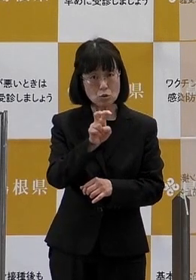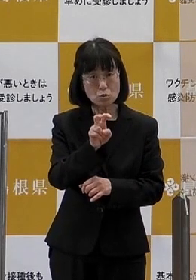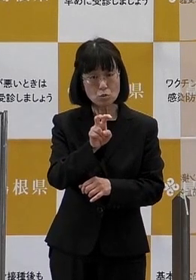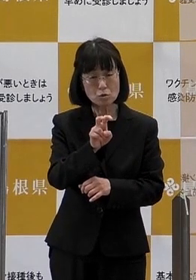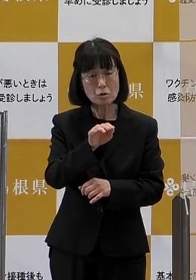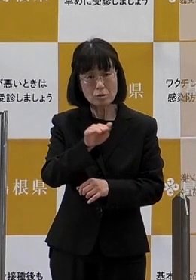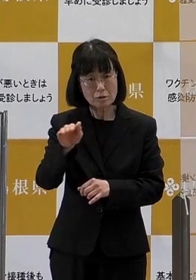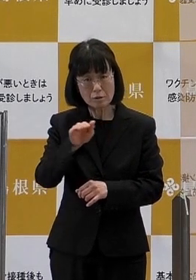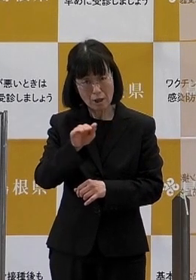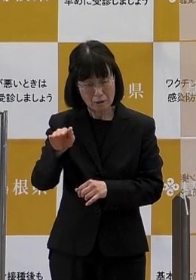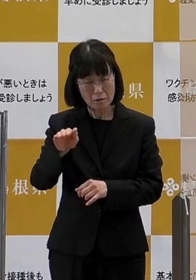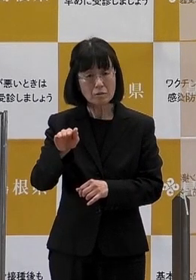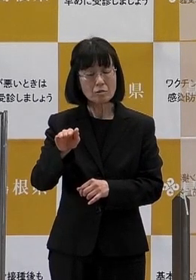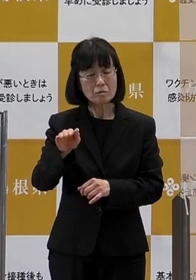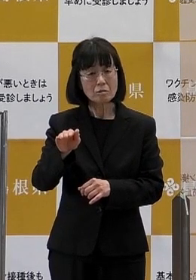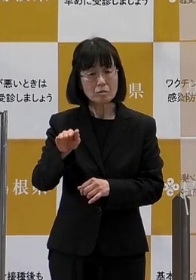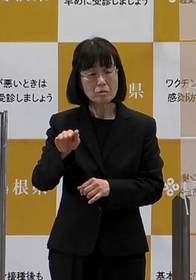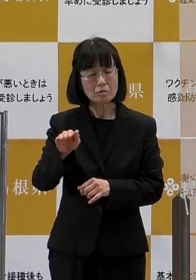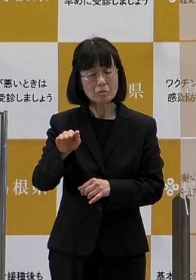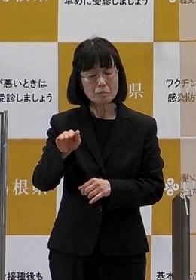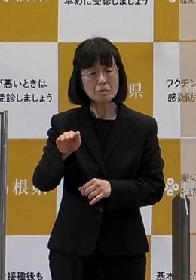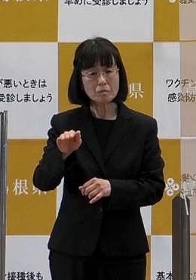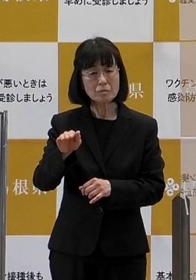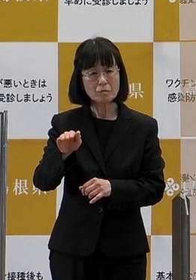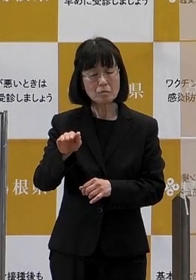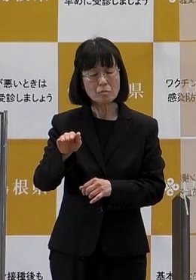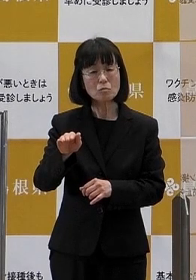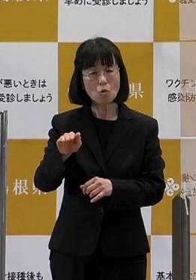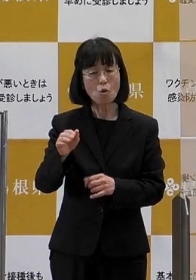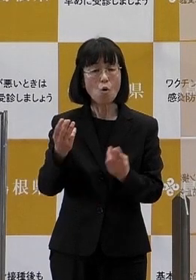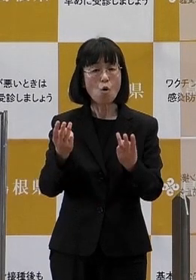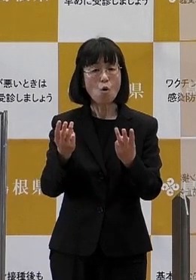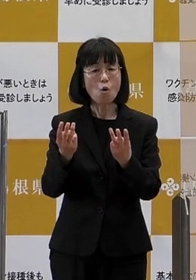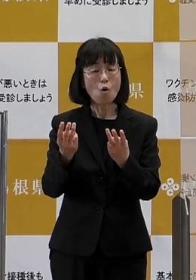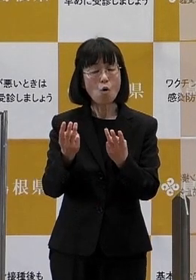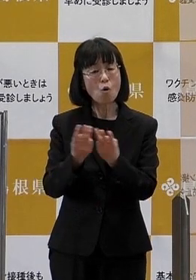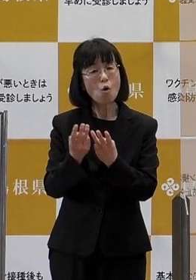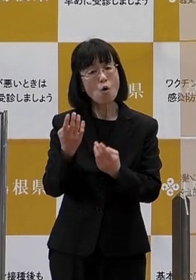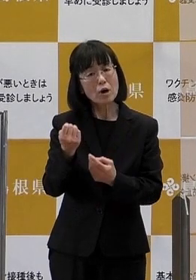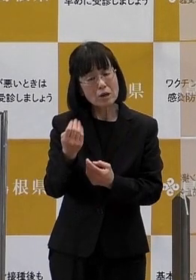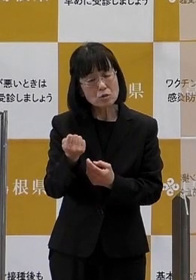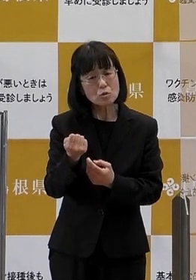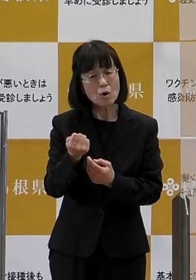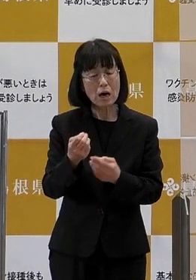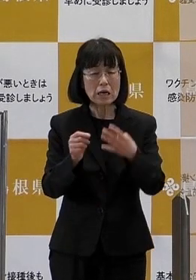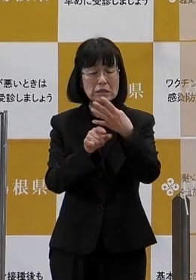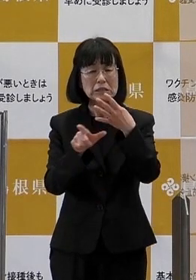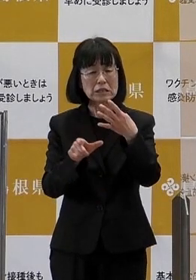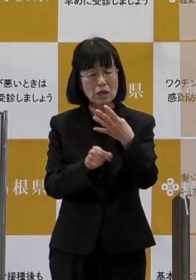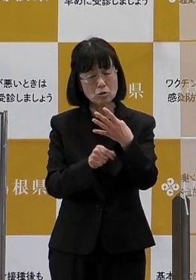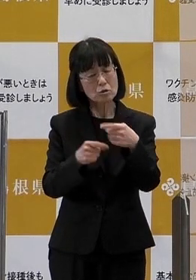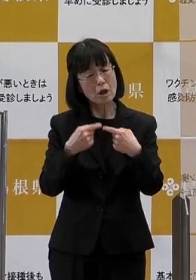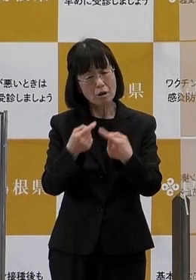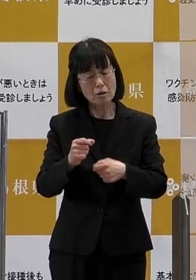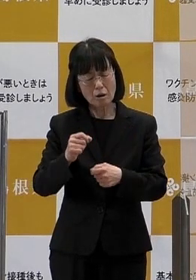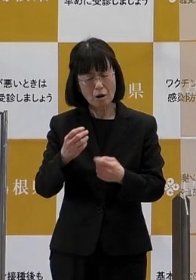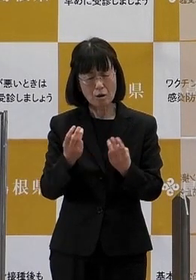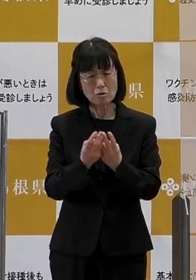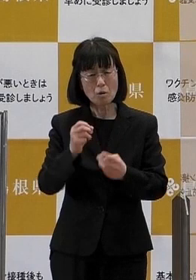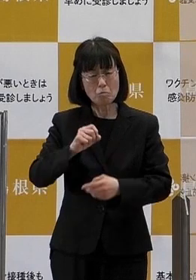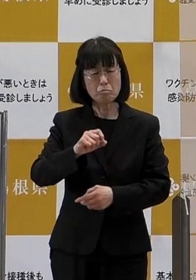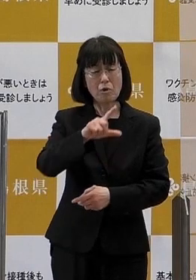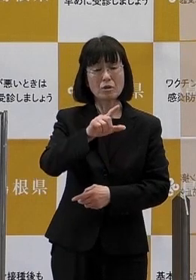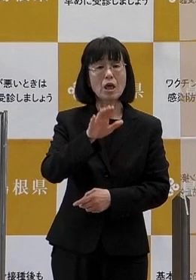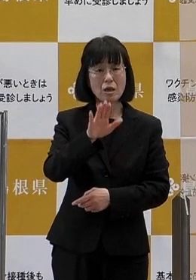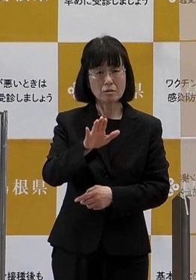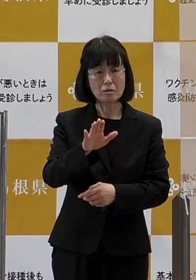と20代、の数字というのは、4月に入って急増しました。まあ、これはおそらく、